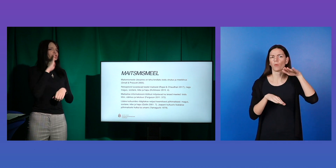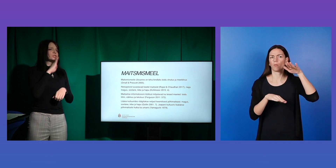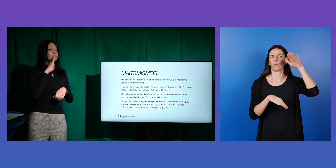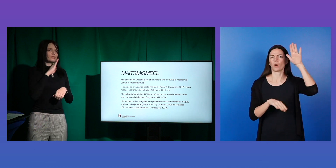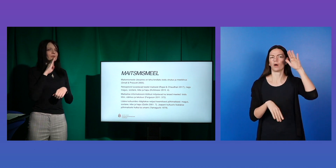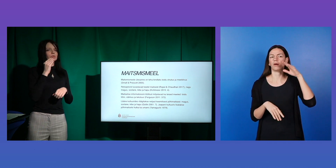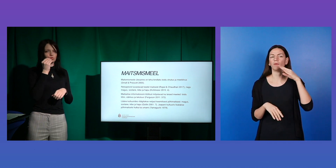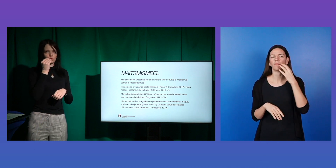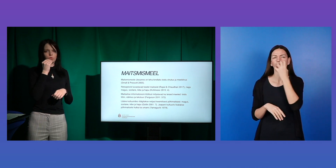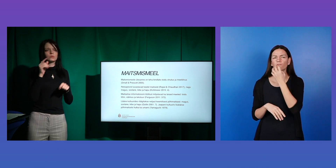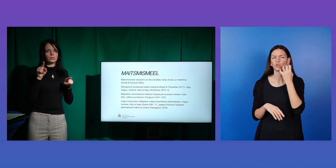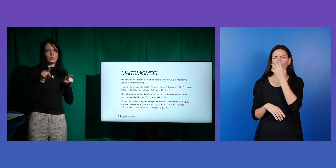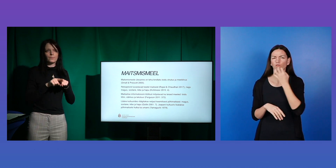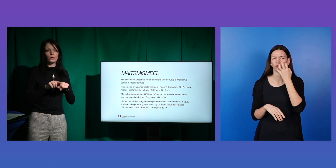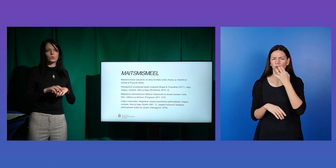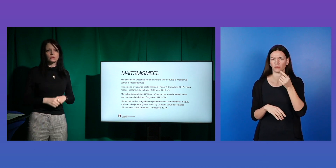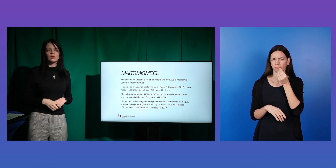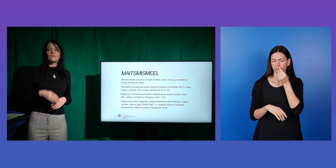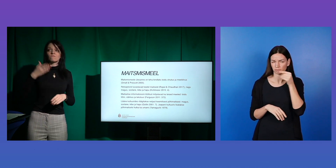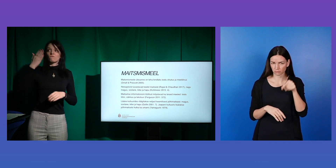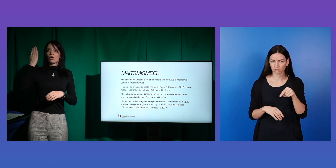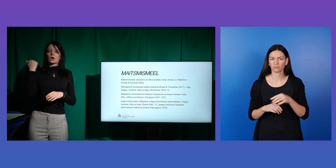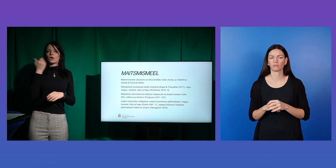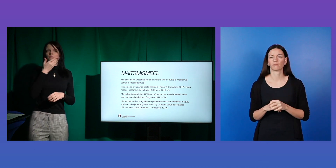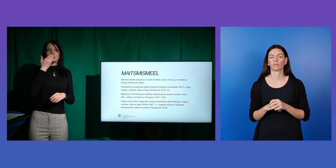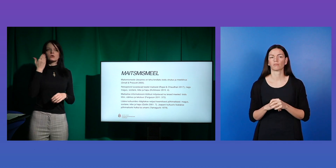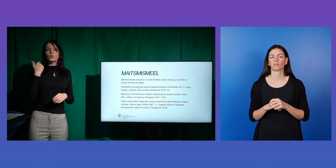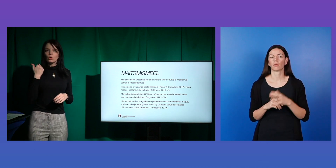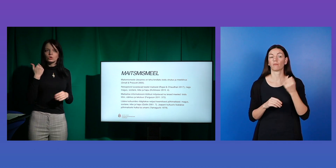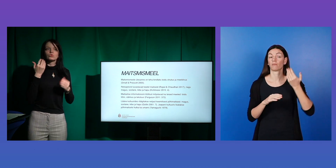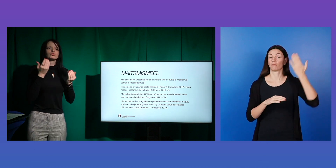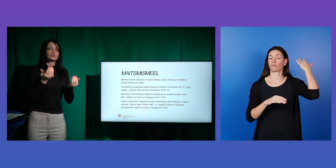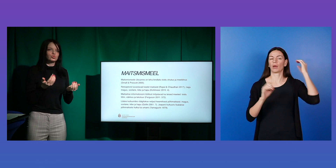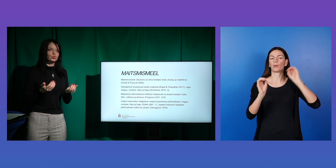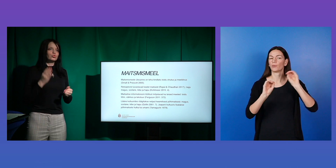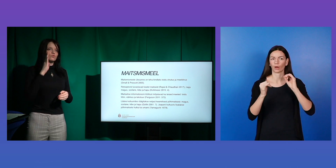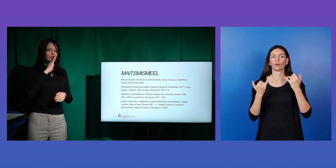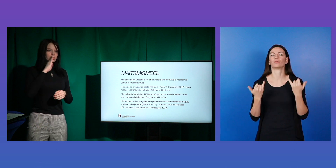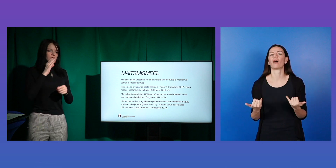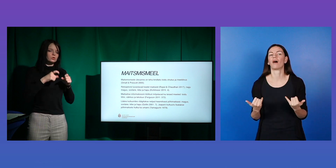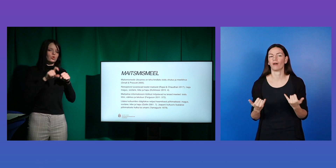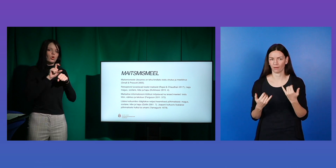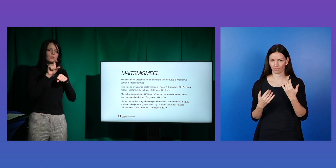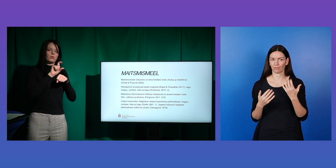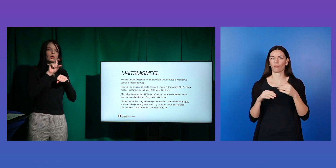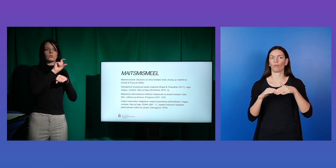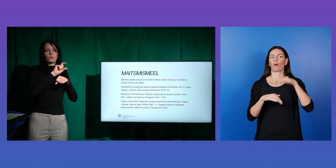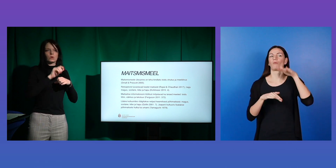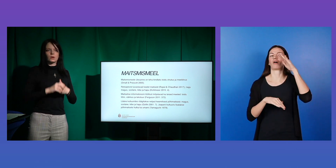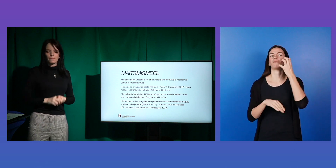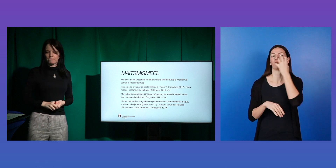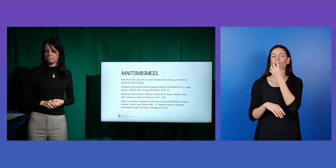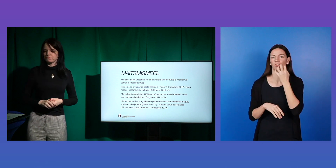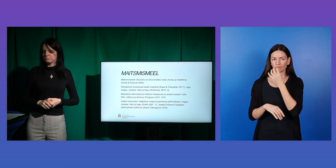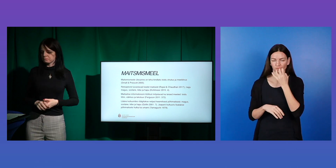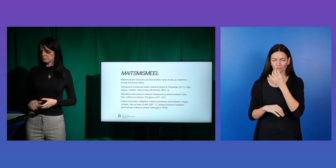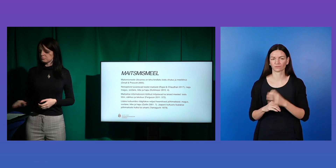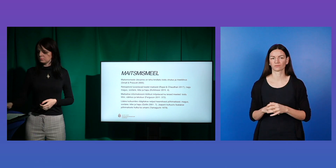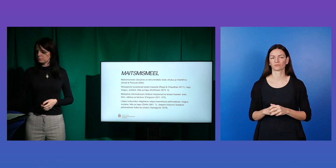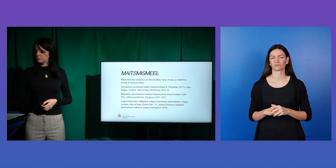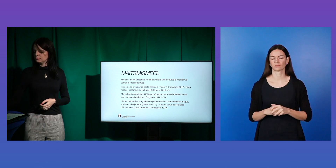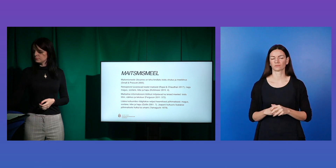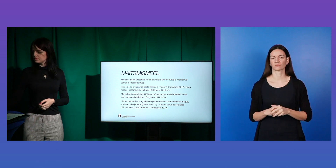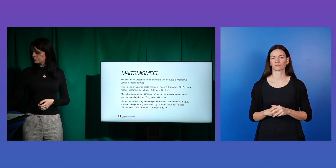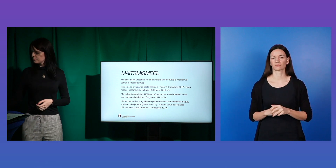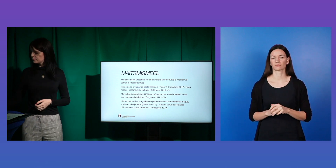Ja Eestis samuti, eriti just vürtsikad maitsed. Varem seda ei olnud, aga praegusel ajal just rohkem on